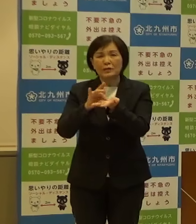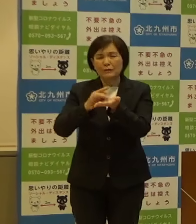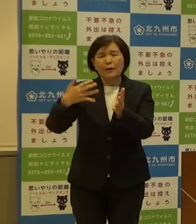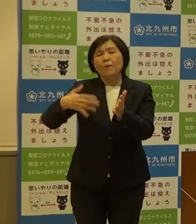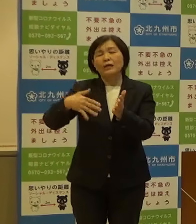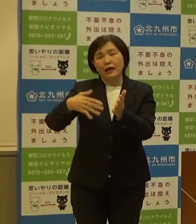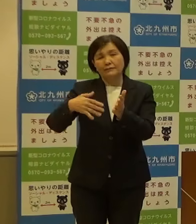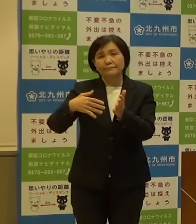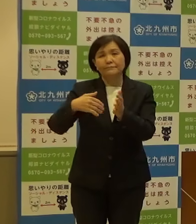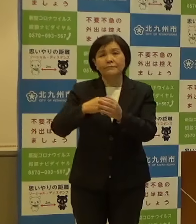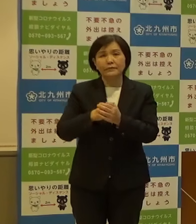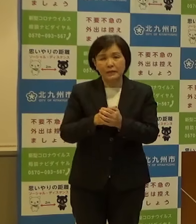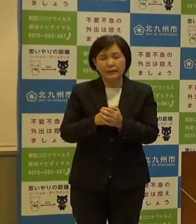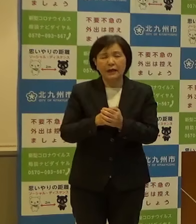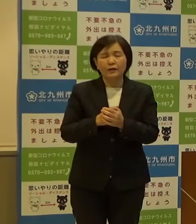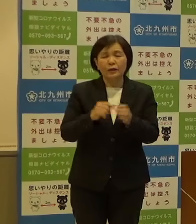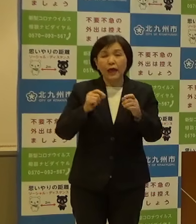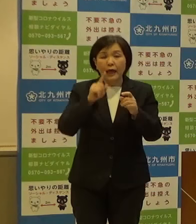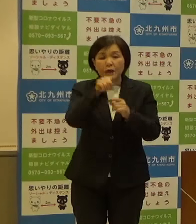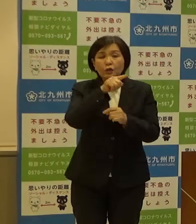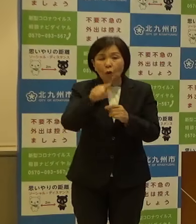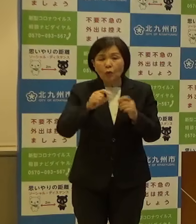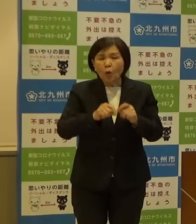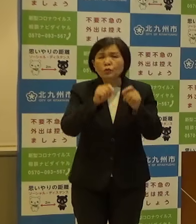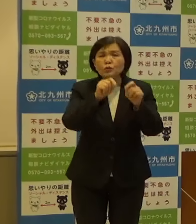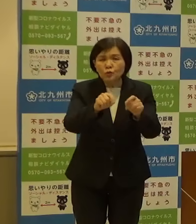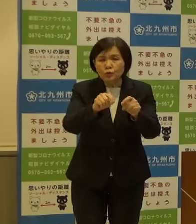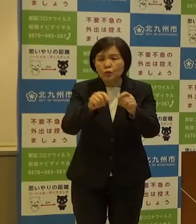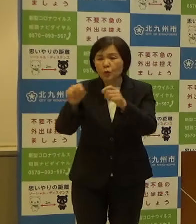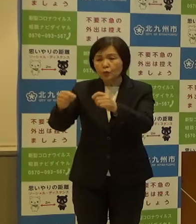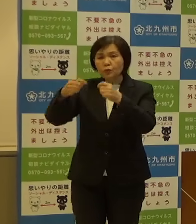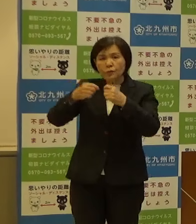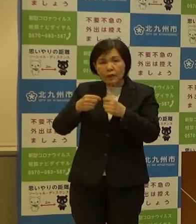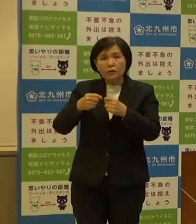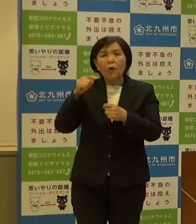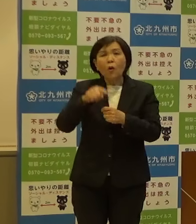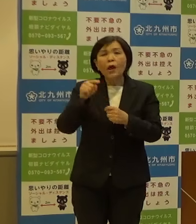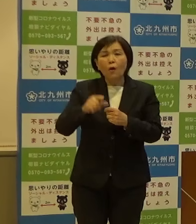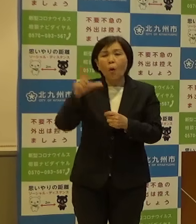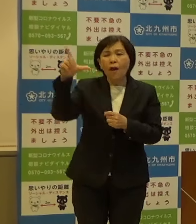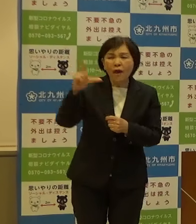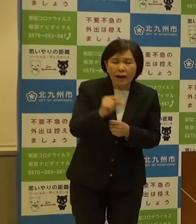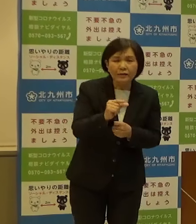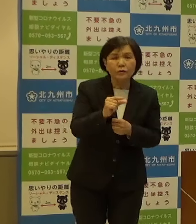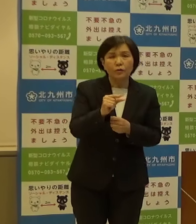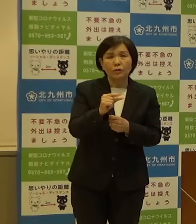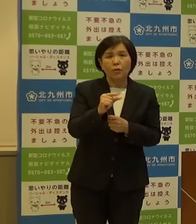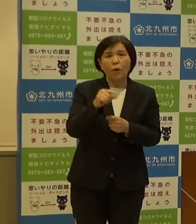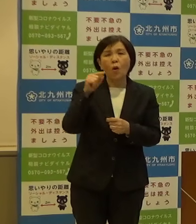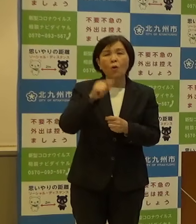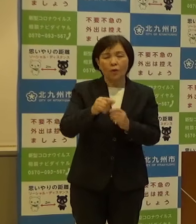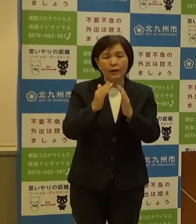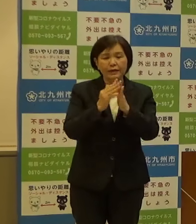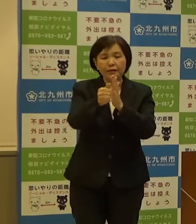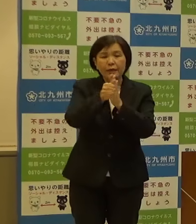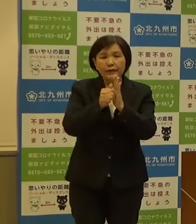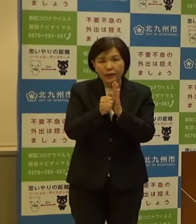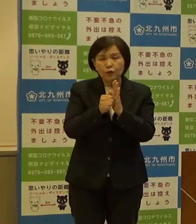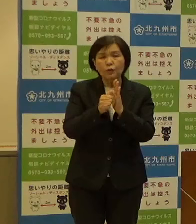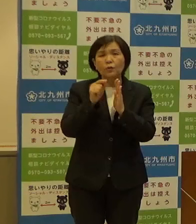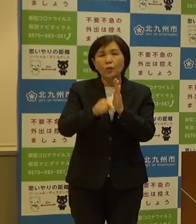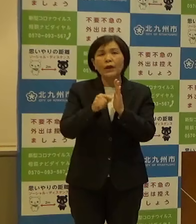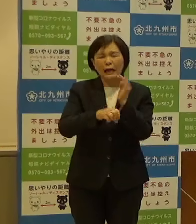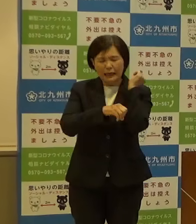減らすということ、このステイホームということが出発点であります。そのことを改めて